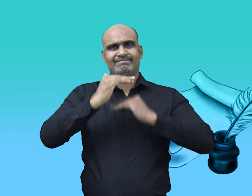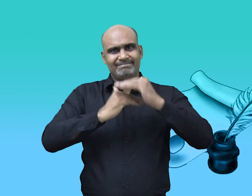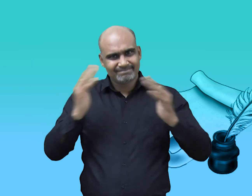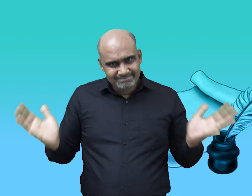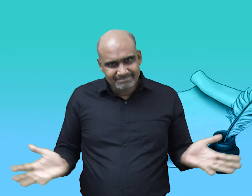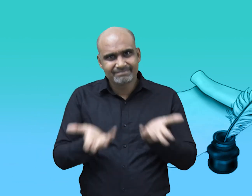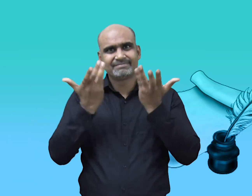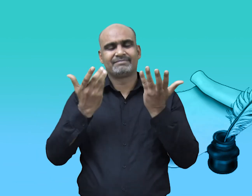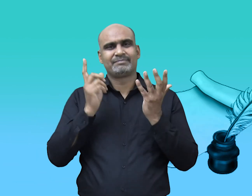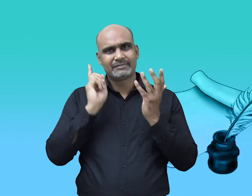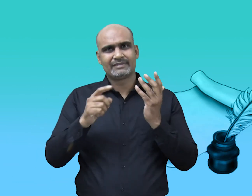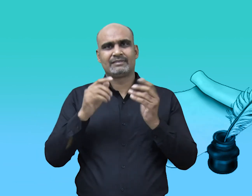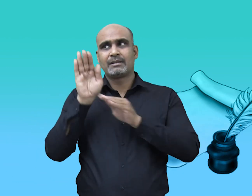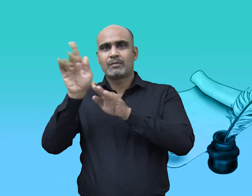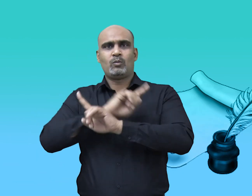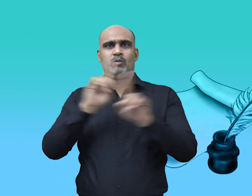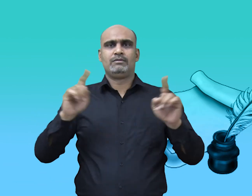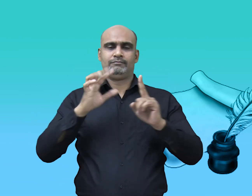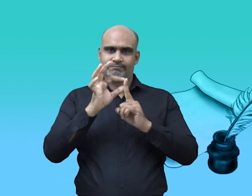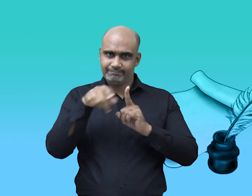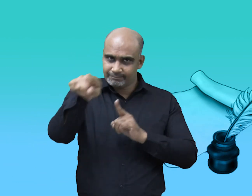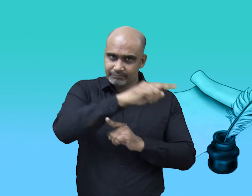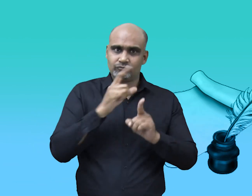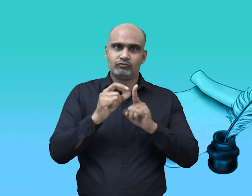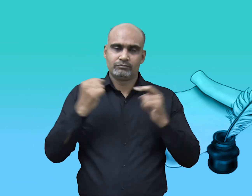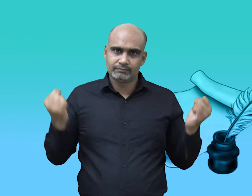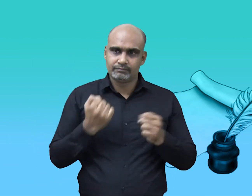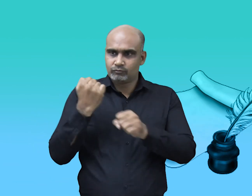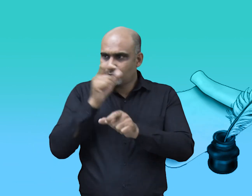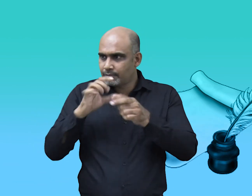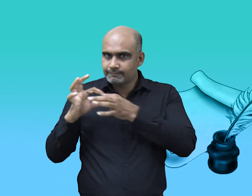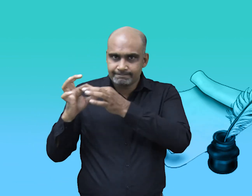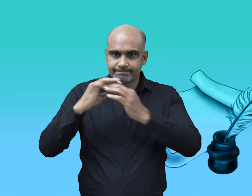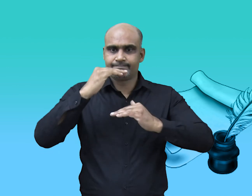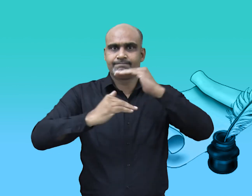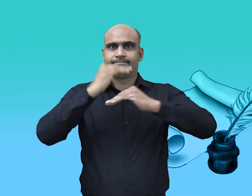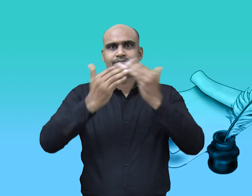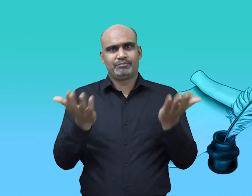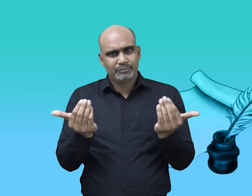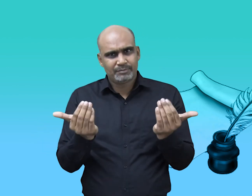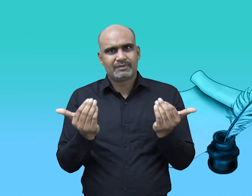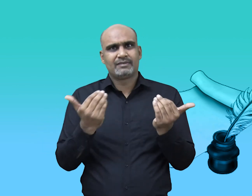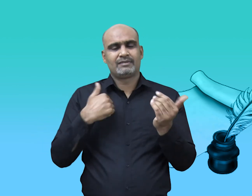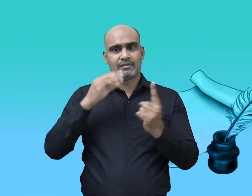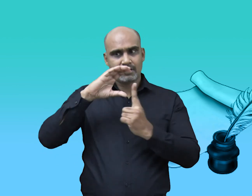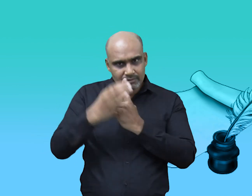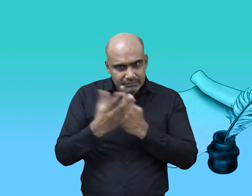को प्रयास करना चाहिए। हमें कोशिश करनी चाहिए कि बिना किसी पर निर्भर हुए अपने देश को कैसे विकसित बनाया